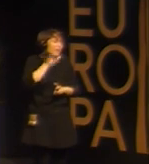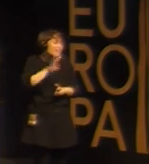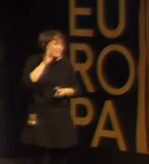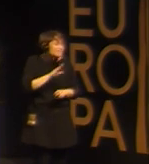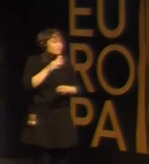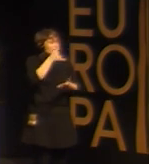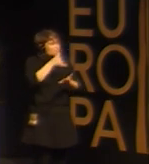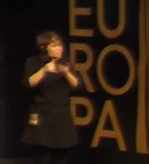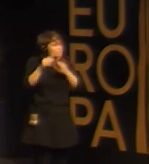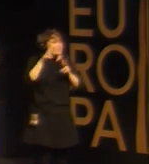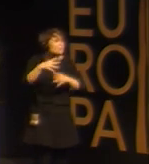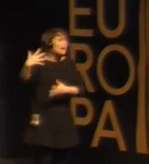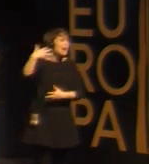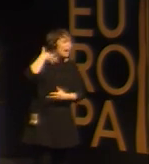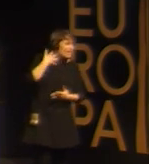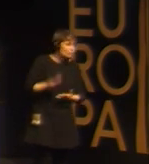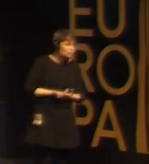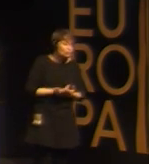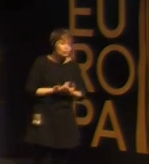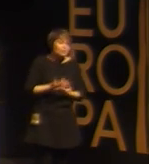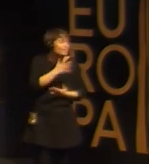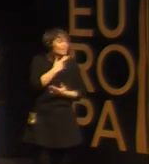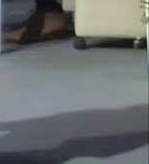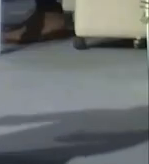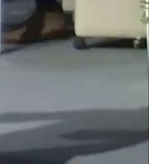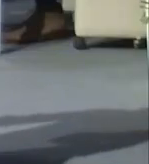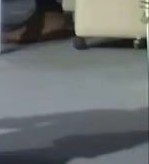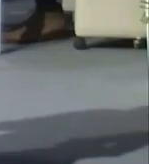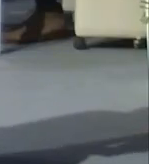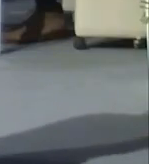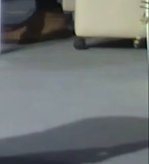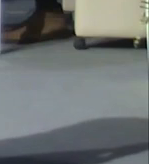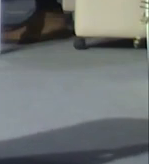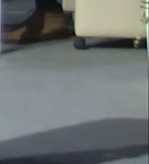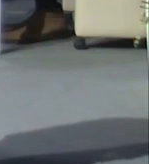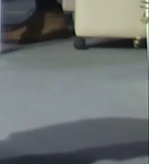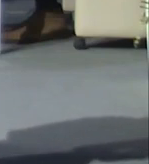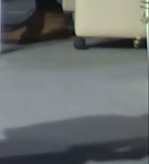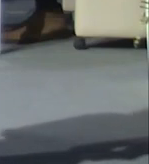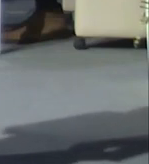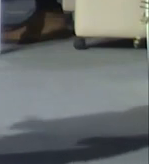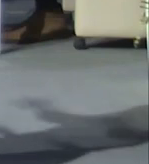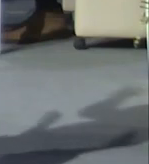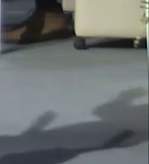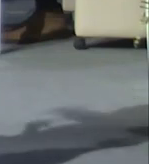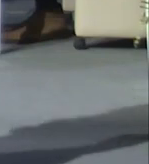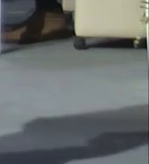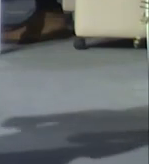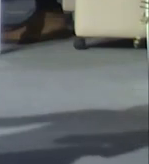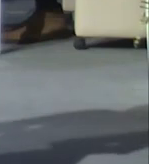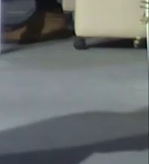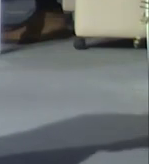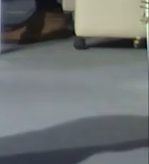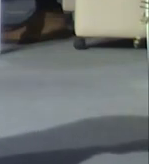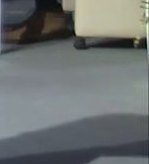desde el asco jamás las rechazarán desde el miedo estoy haciendo ejemplos por supuesto la curiosidad la